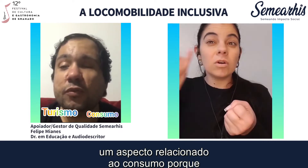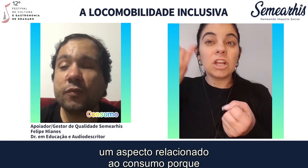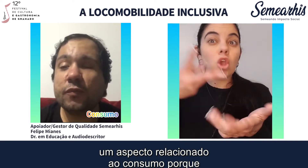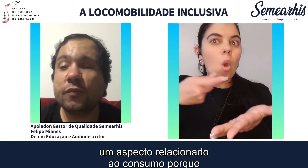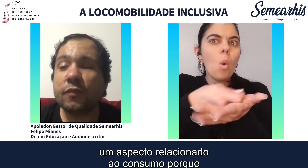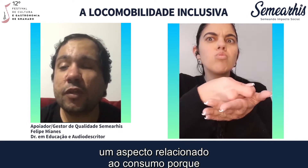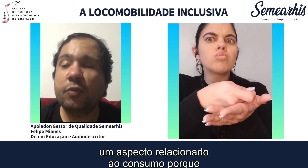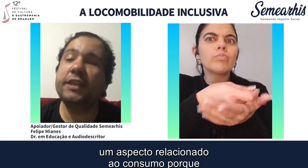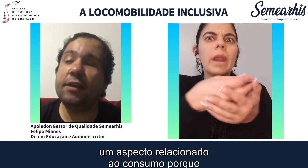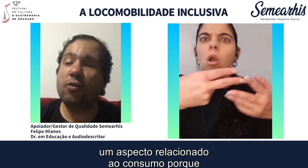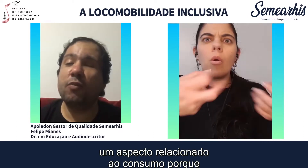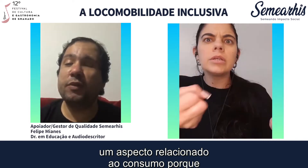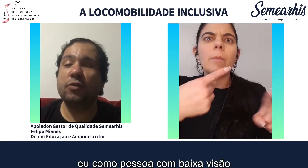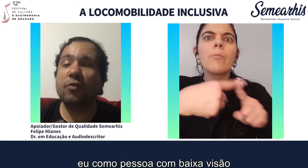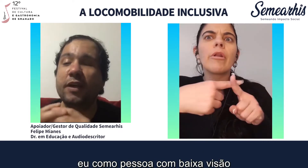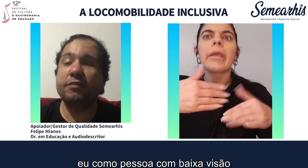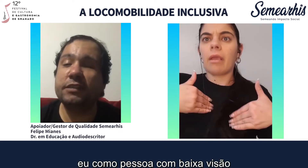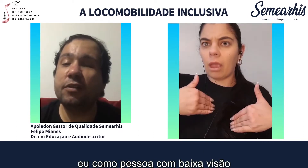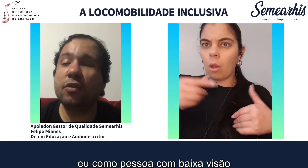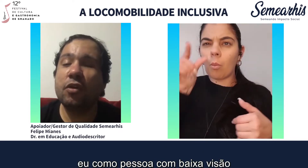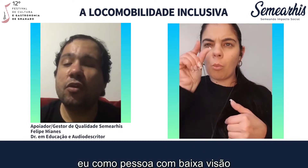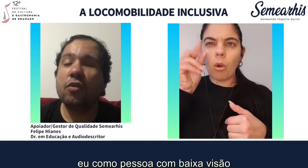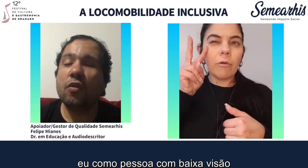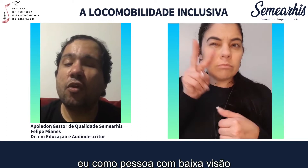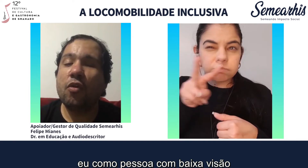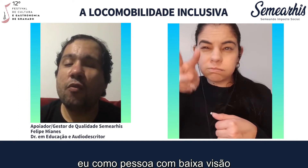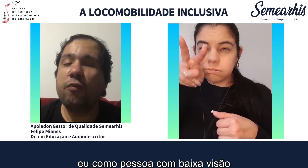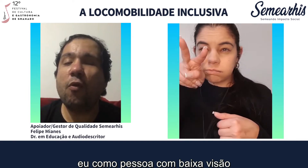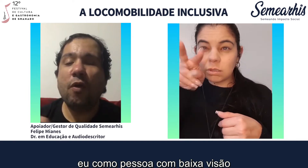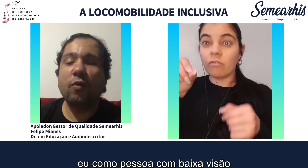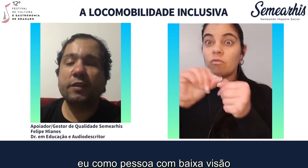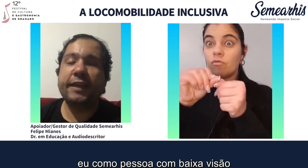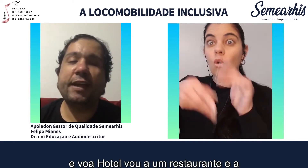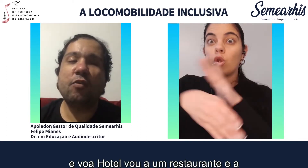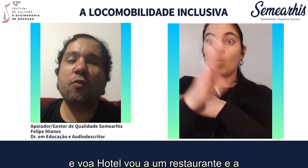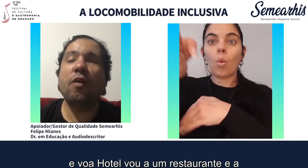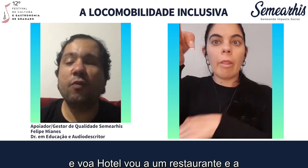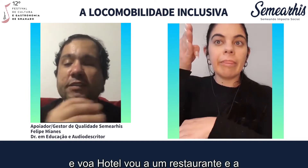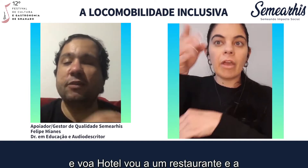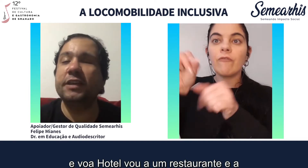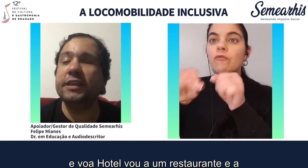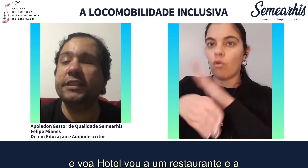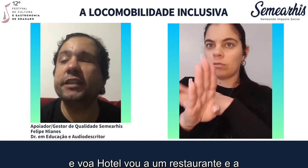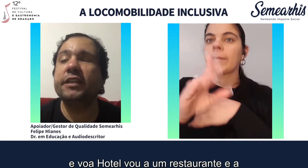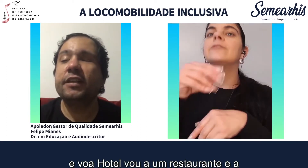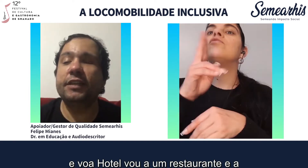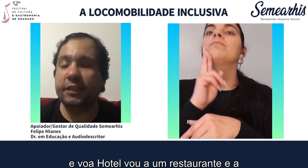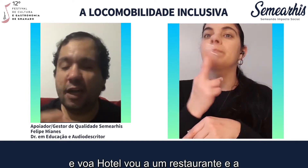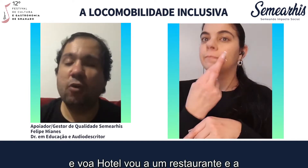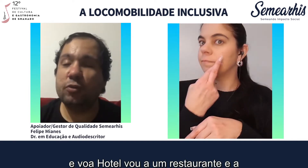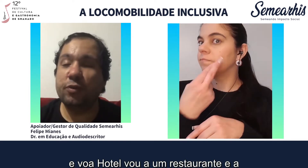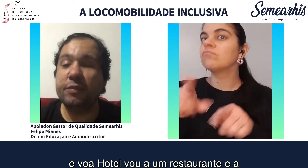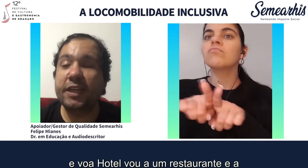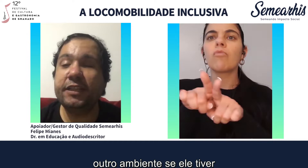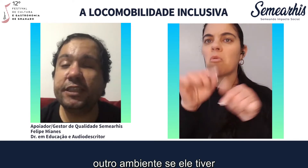consumo. Porque eu, como pessoa com baixa visão, vou a um hotel, vou a um restaurante e